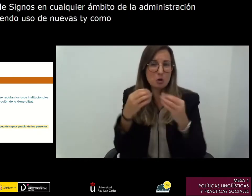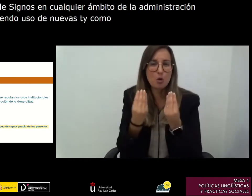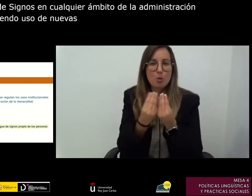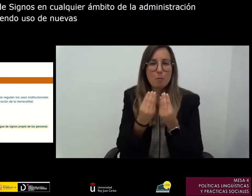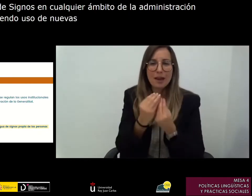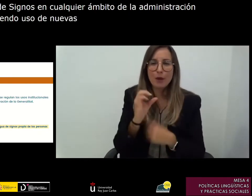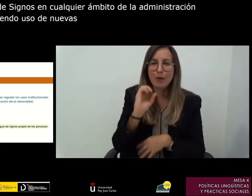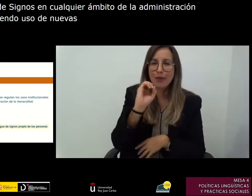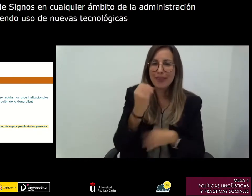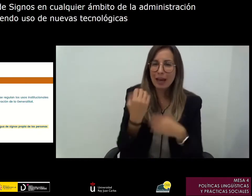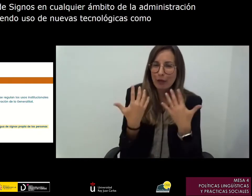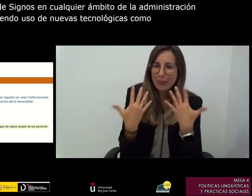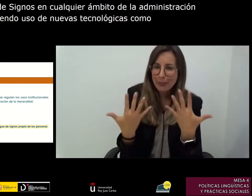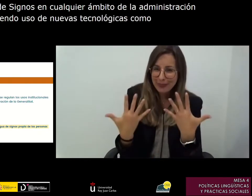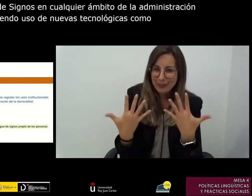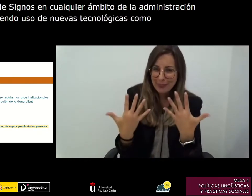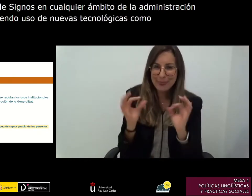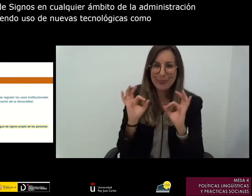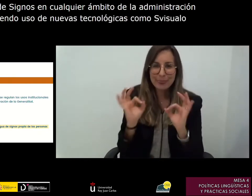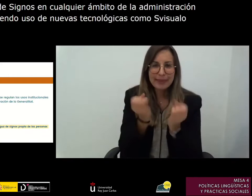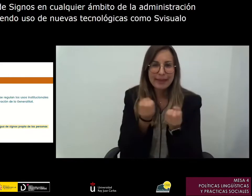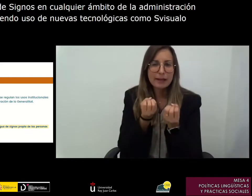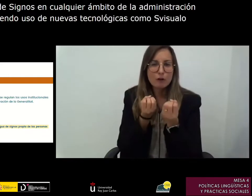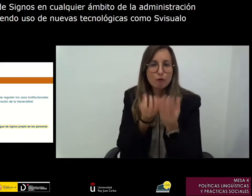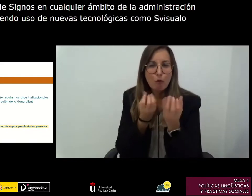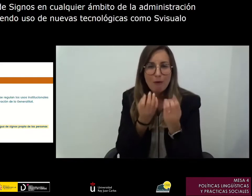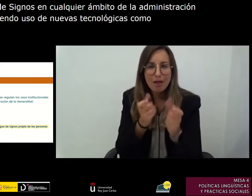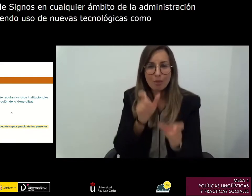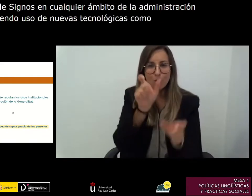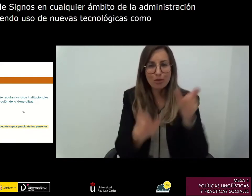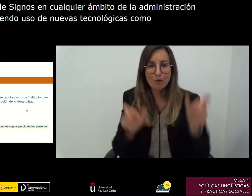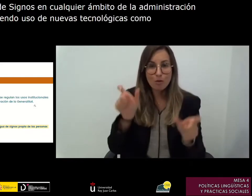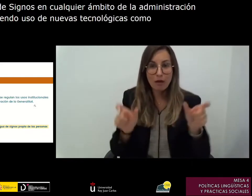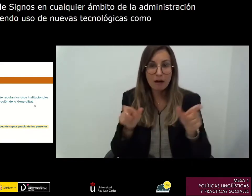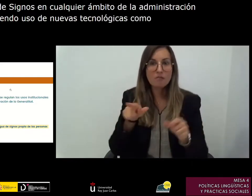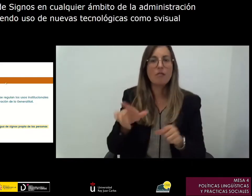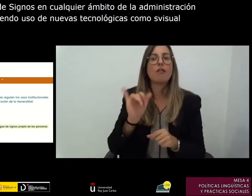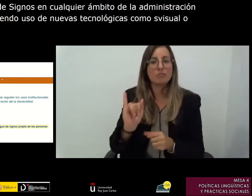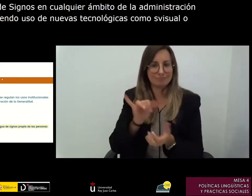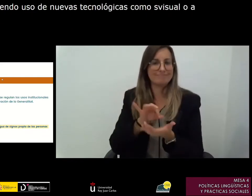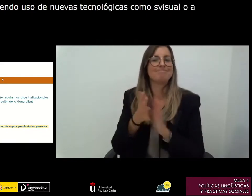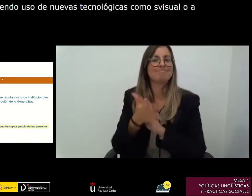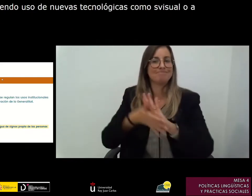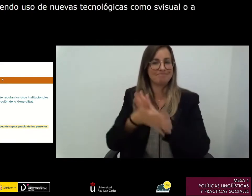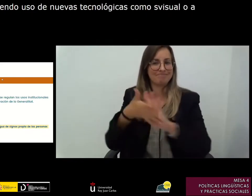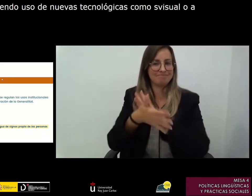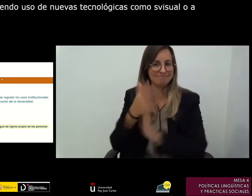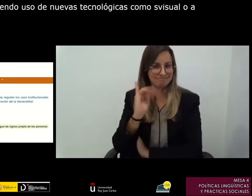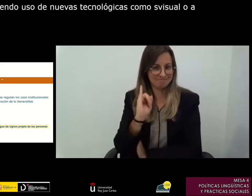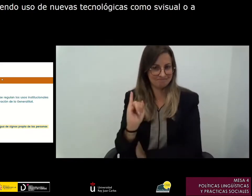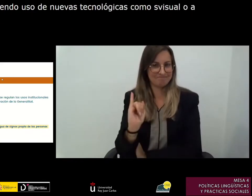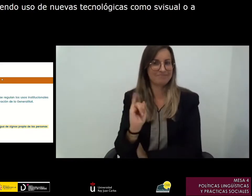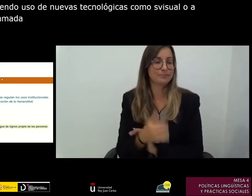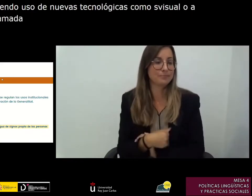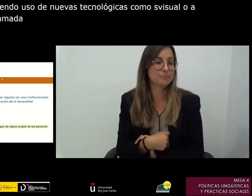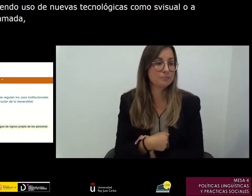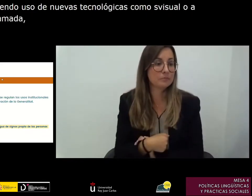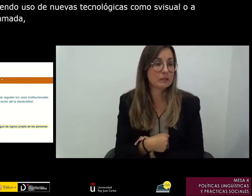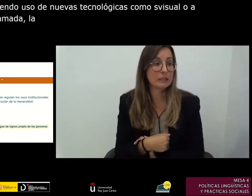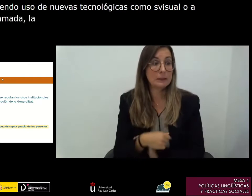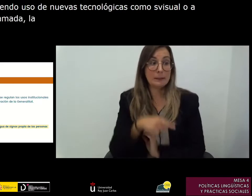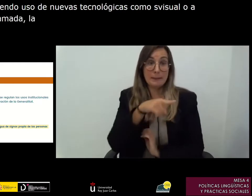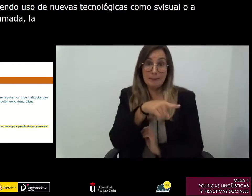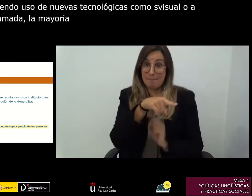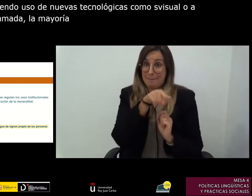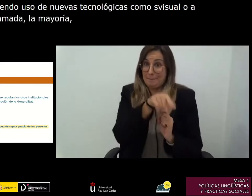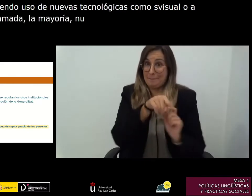servicio de atención, la mayoría 010, no sé si sabéis, información a la ciudadanía, también